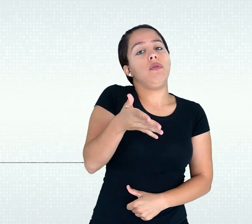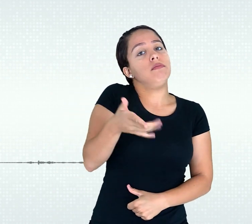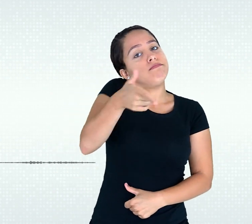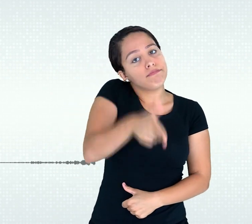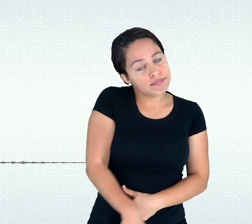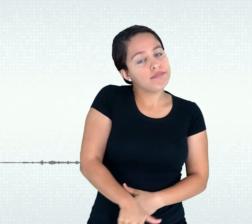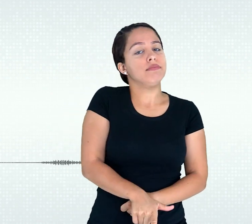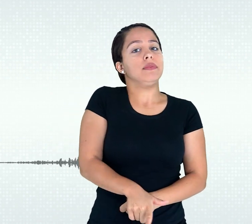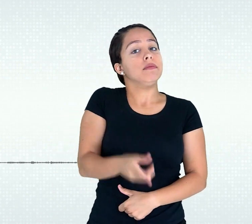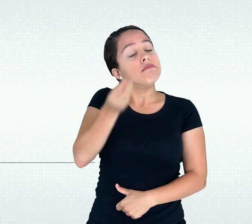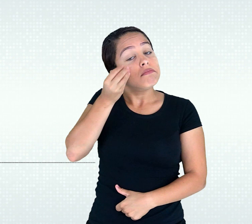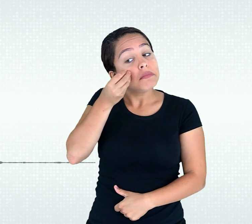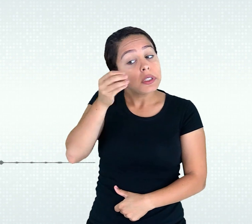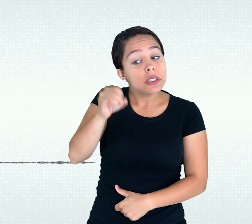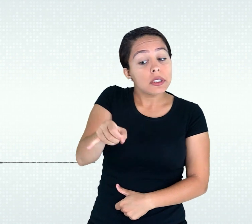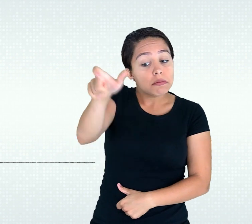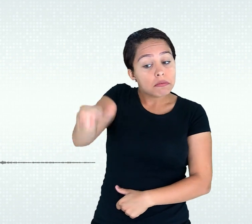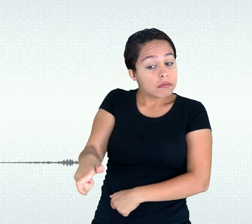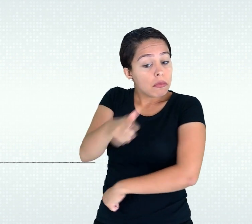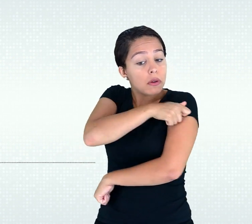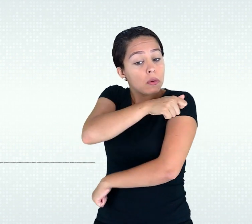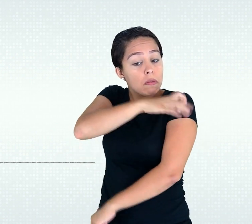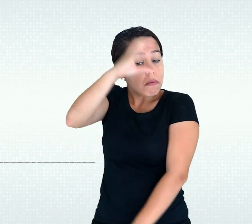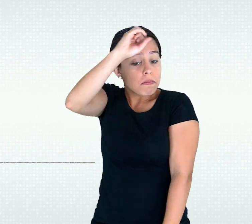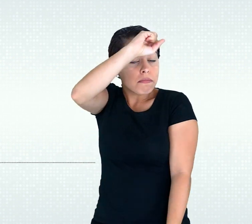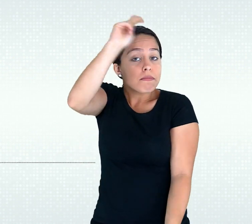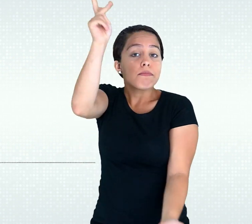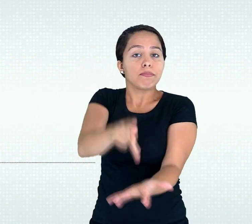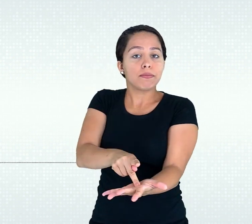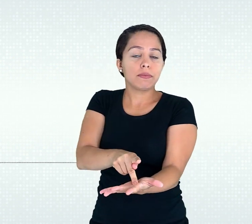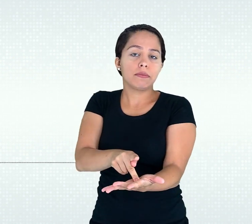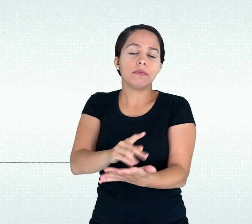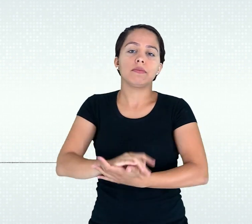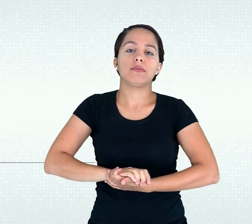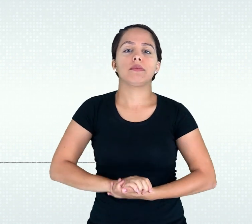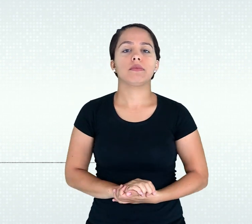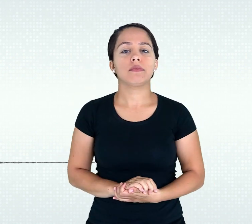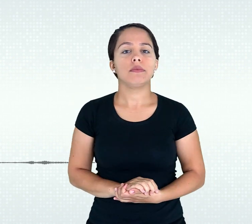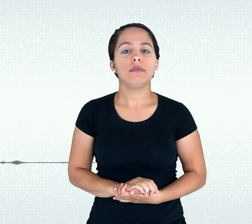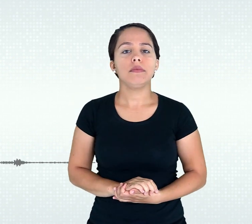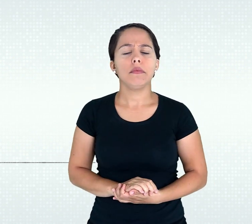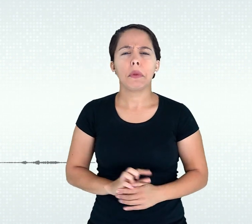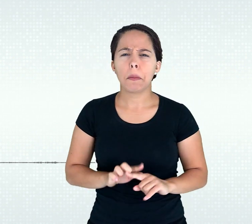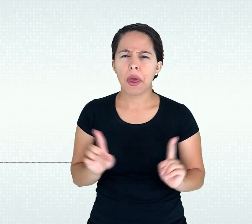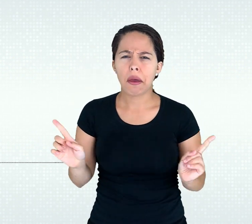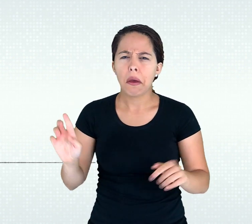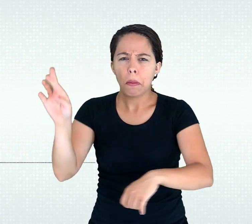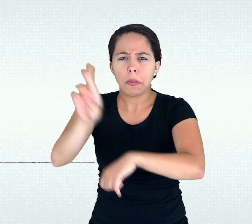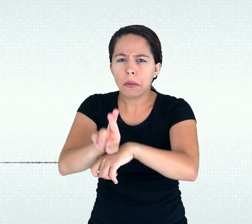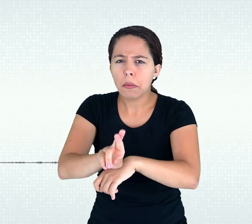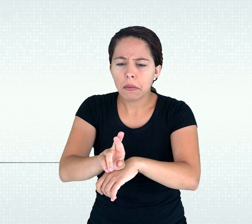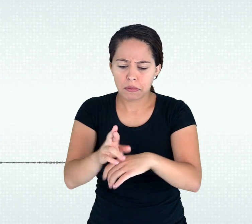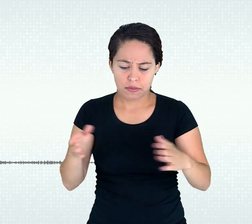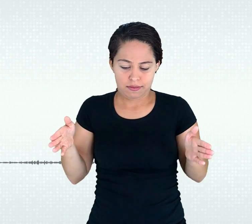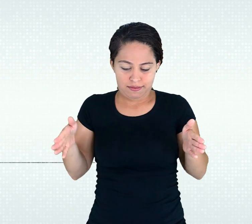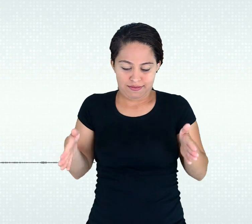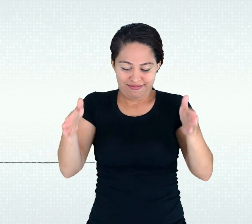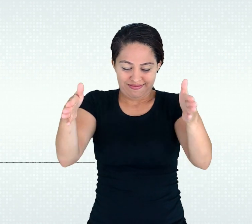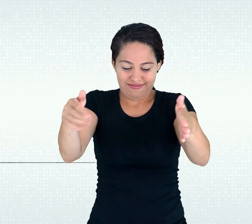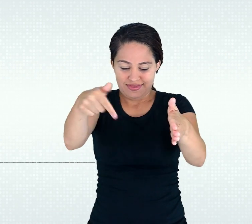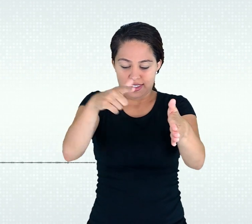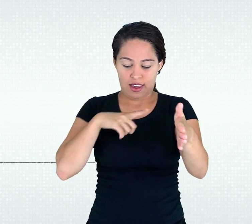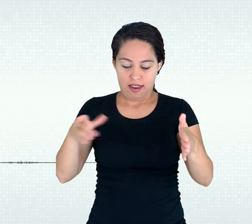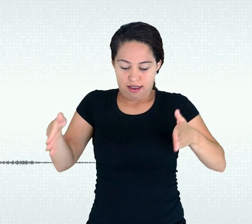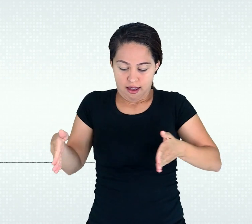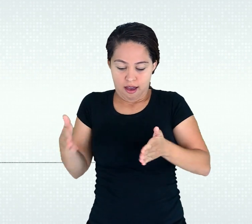averiguar se efectivamente houve aprendizagem mais é obrigatório utilizar a